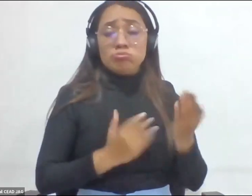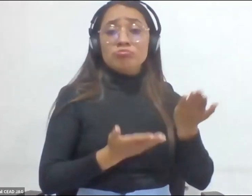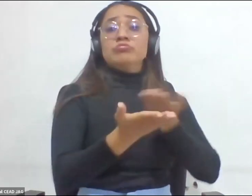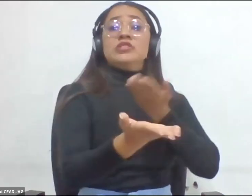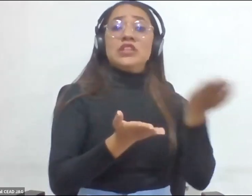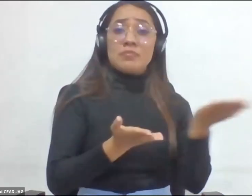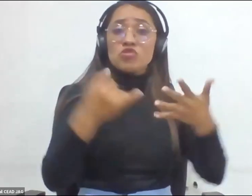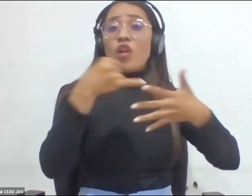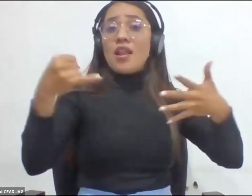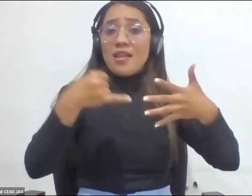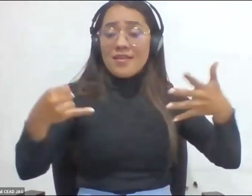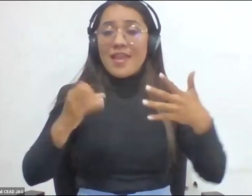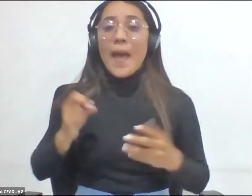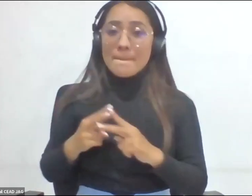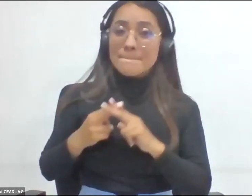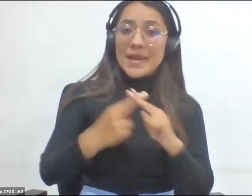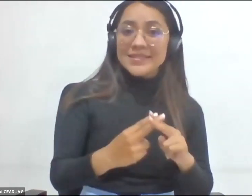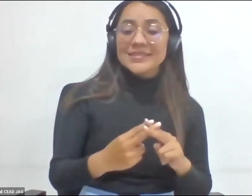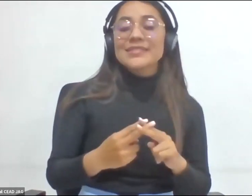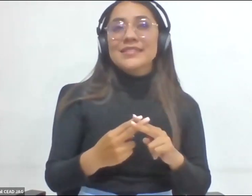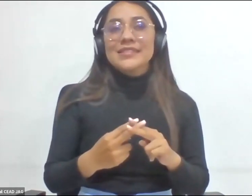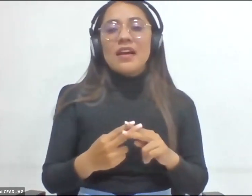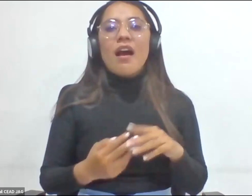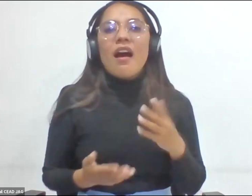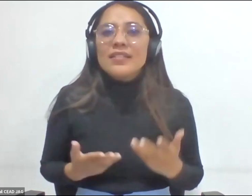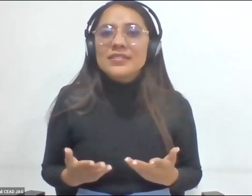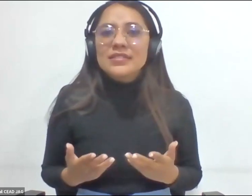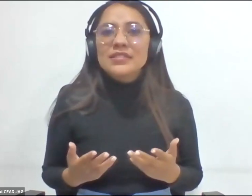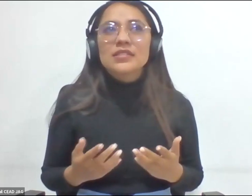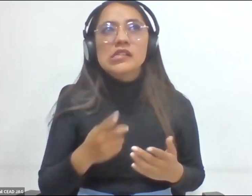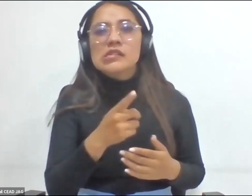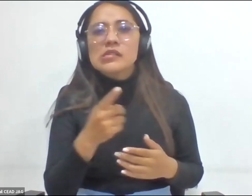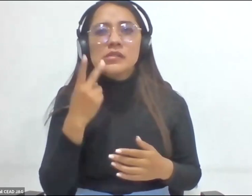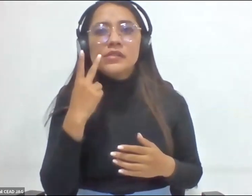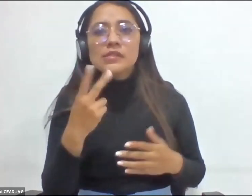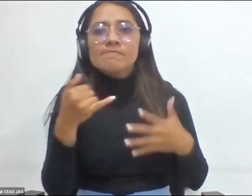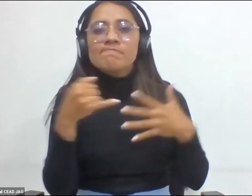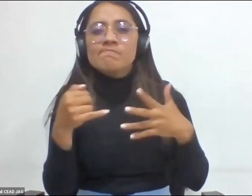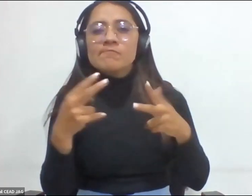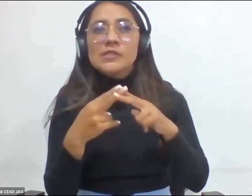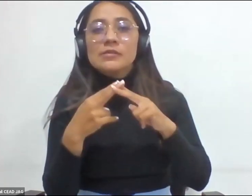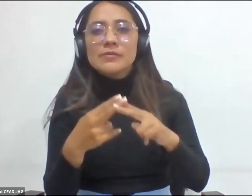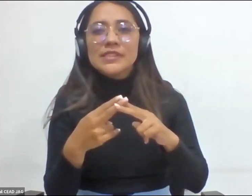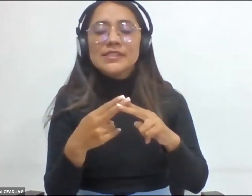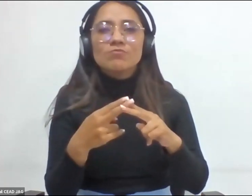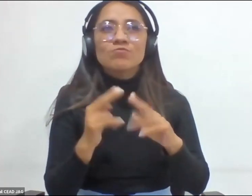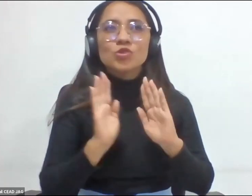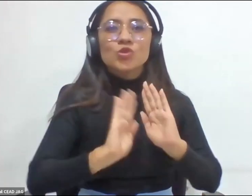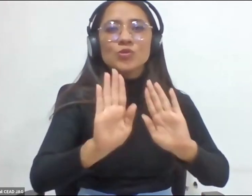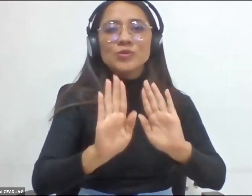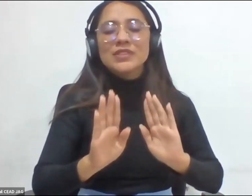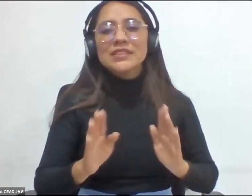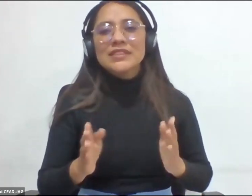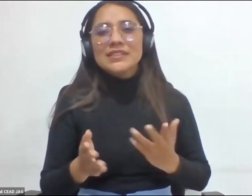y a veces recurren a las líneas de crédito que tiene el icetex y allí la probablemente se